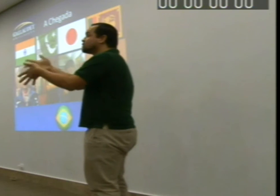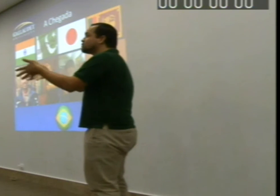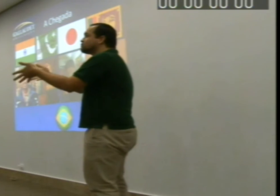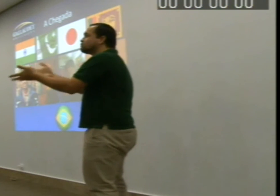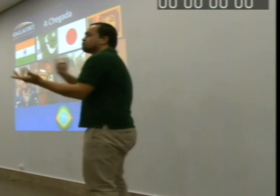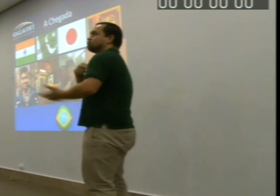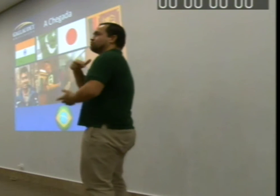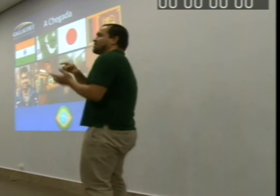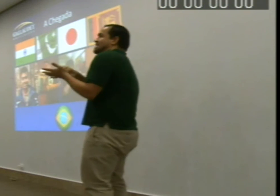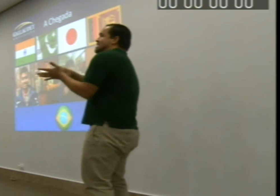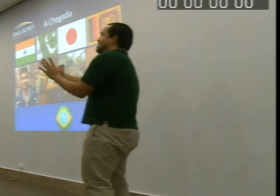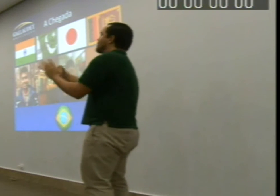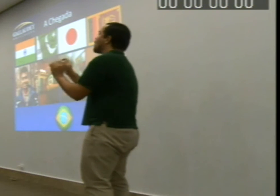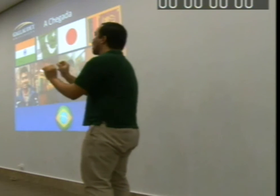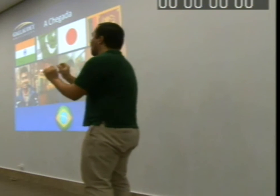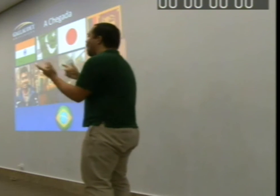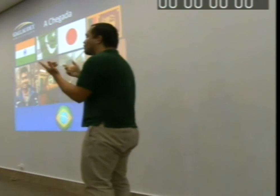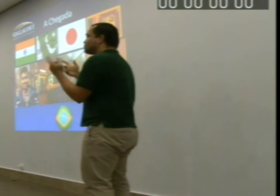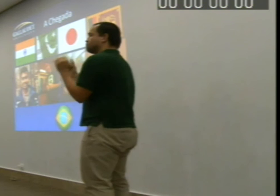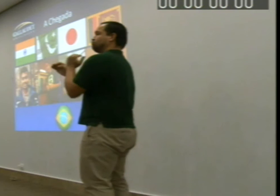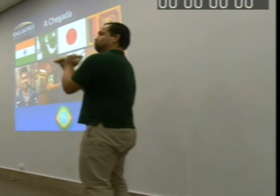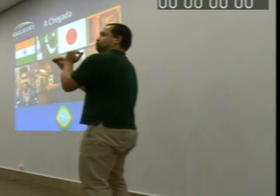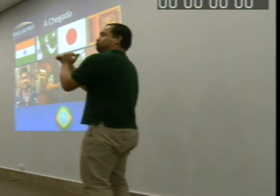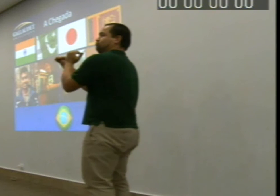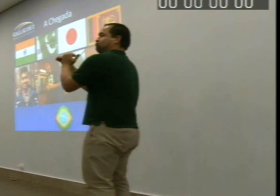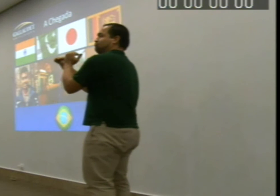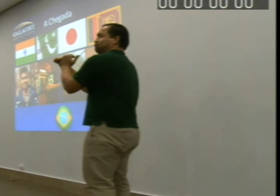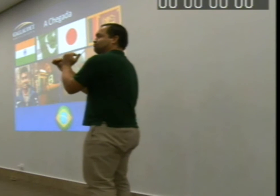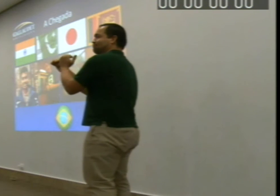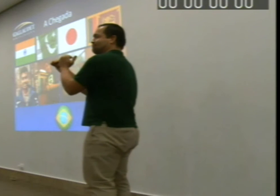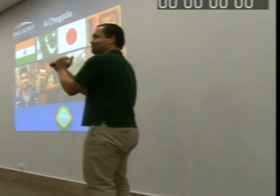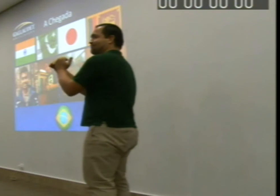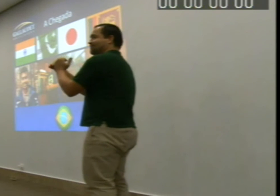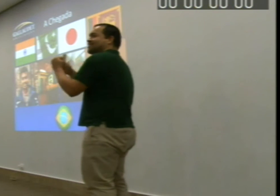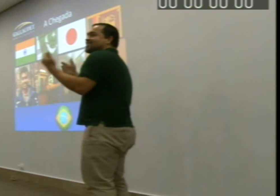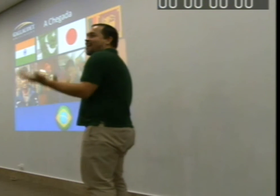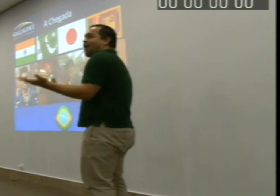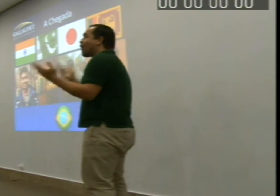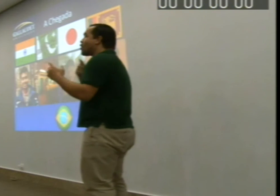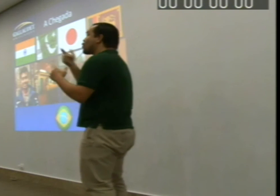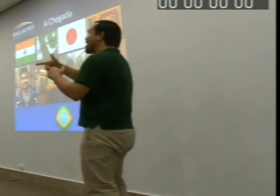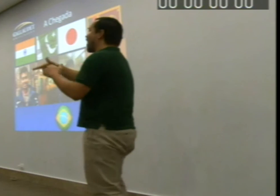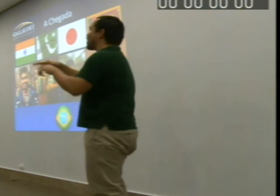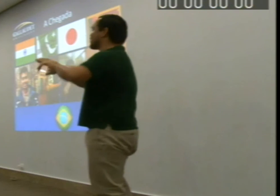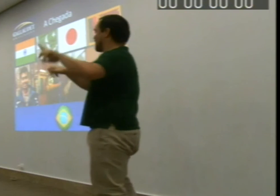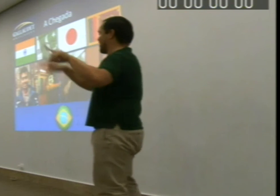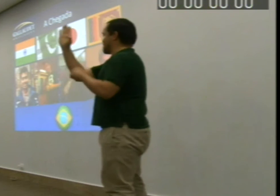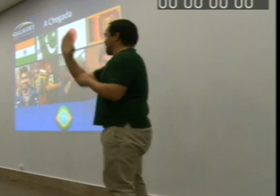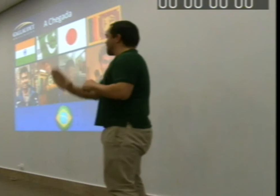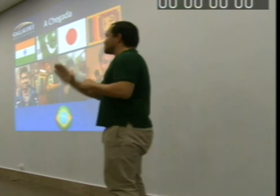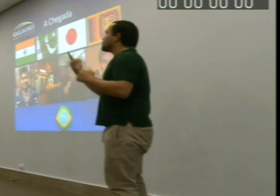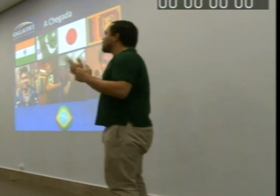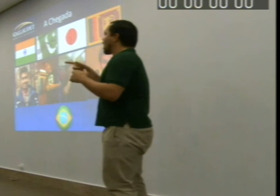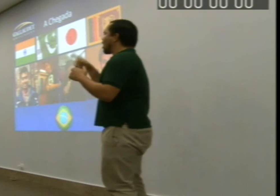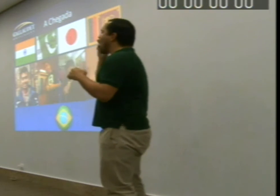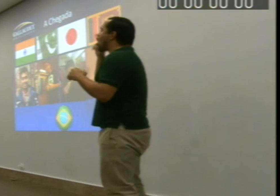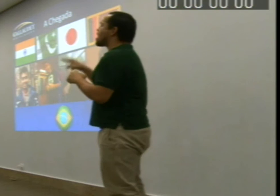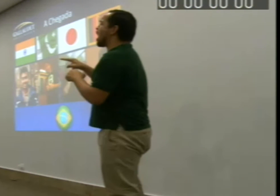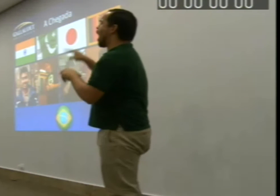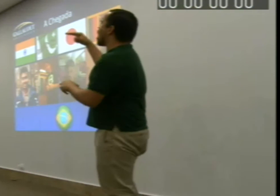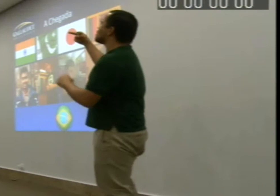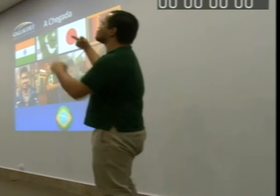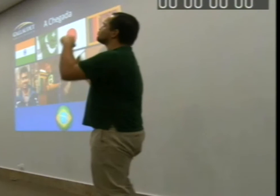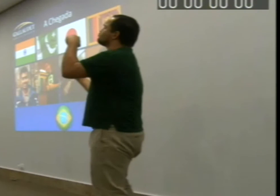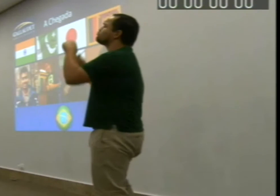sinaliza todo mundo ali nois Então significa que todo mundo é igual né todo mundo tá de igual para igual não tem essa diferença